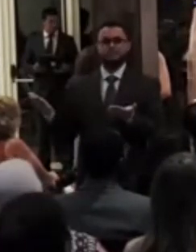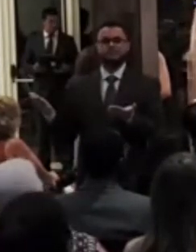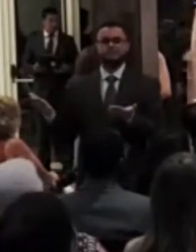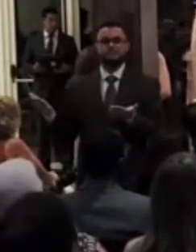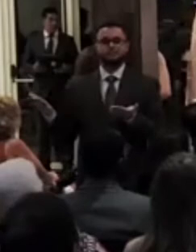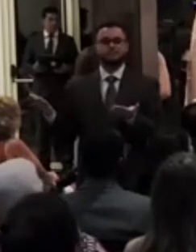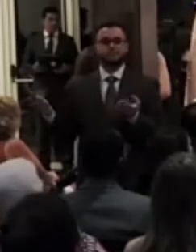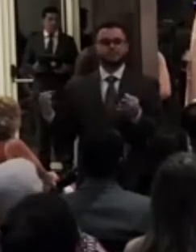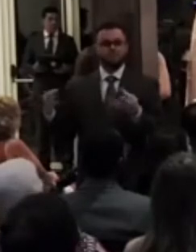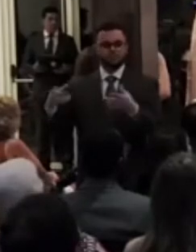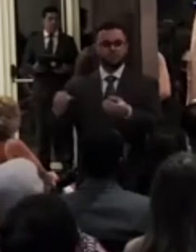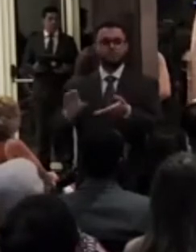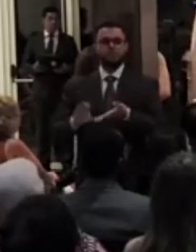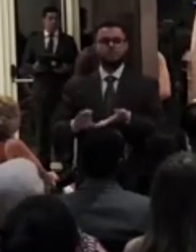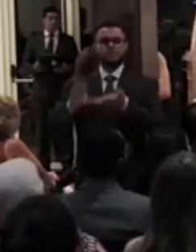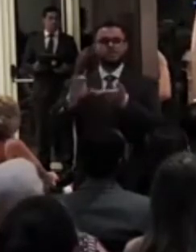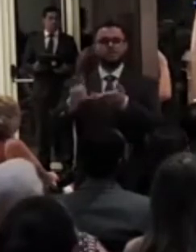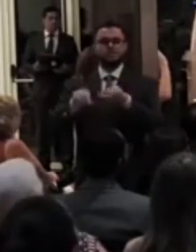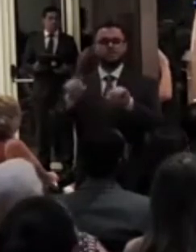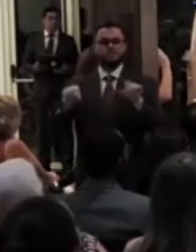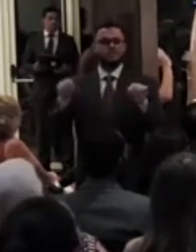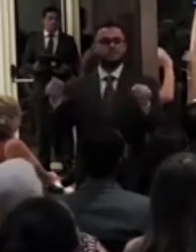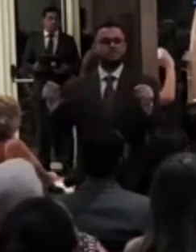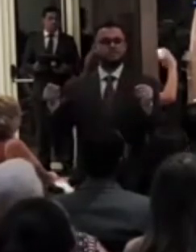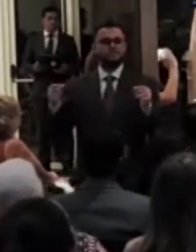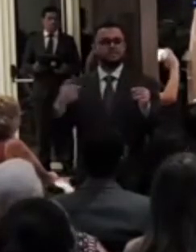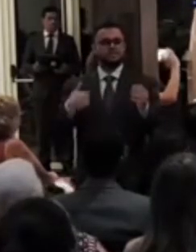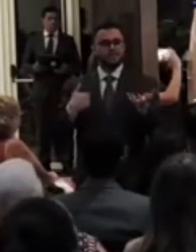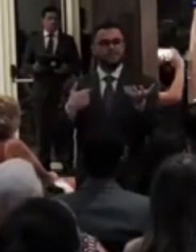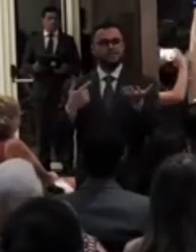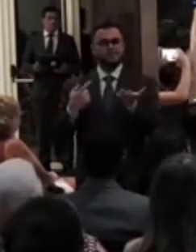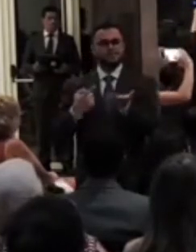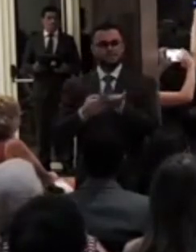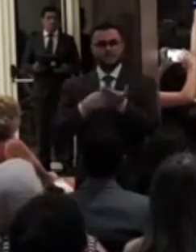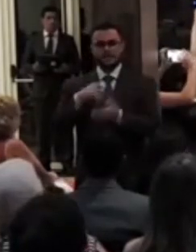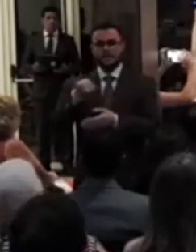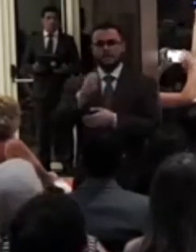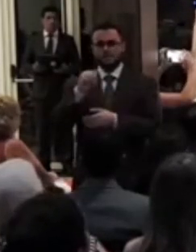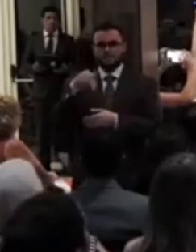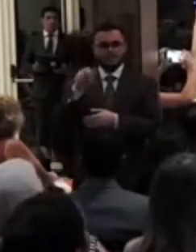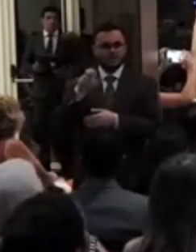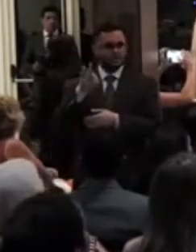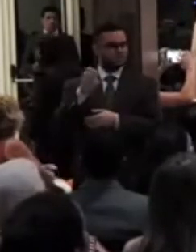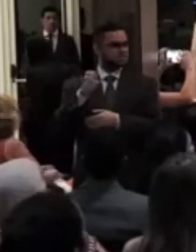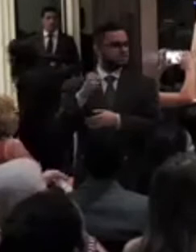as demais conselheiras e conselheiros eleitos. Queria convidar a Dinete Mesalira.